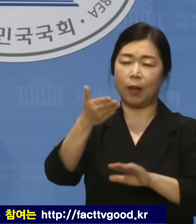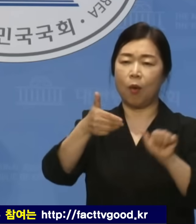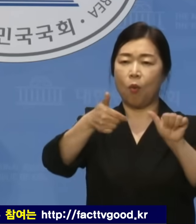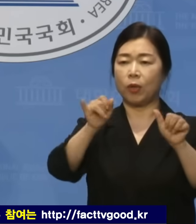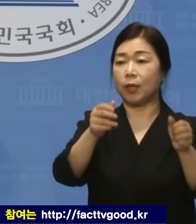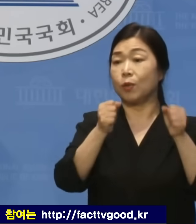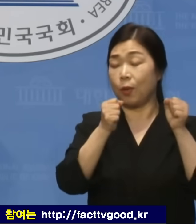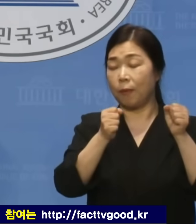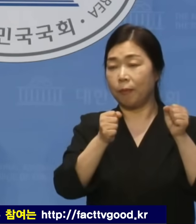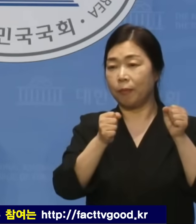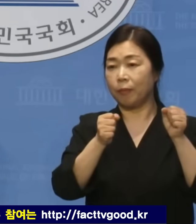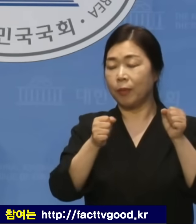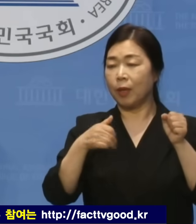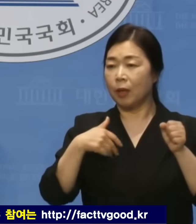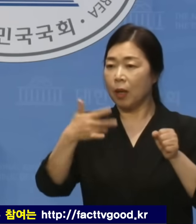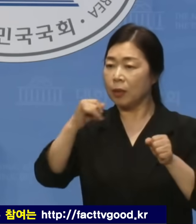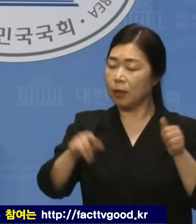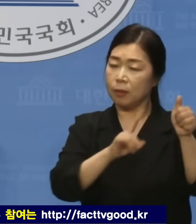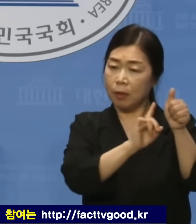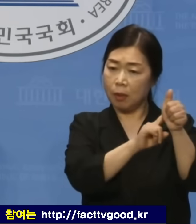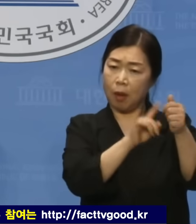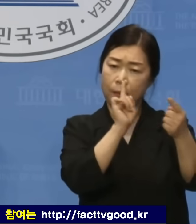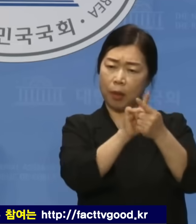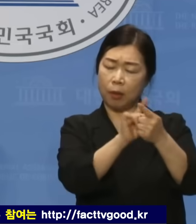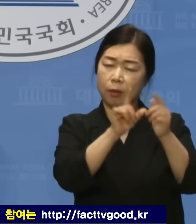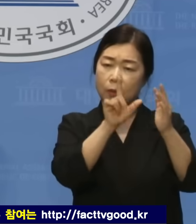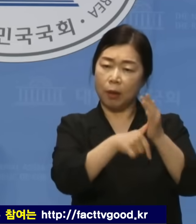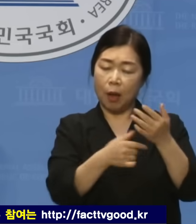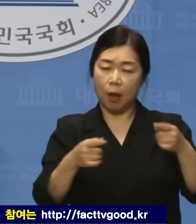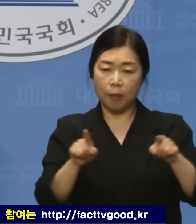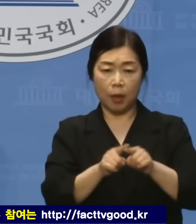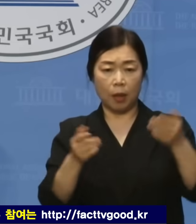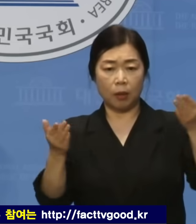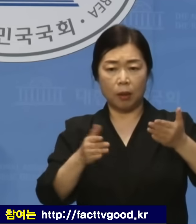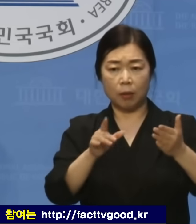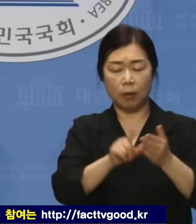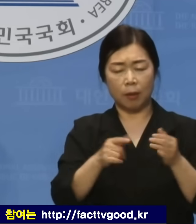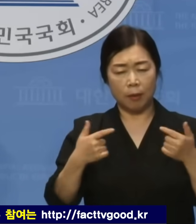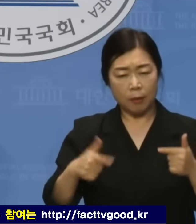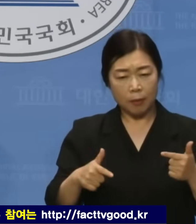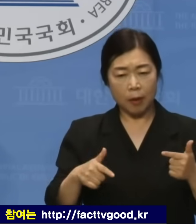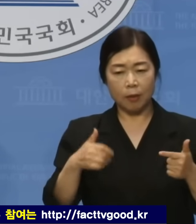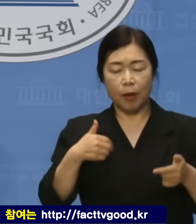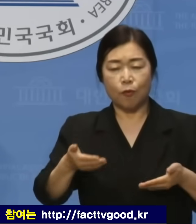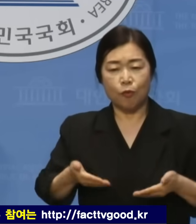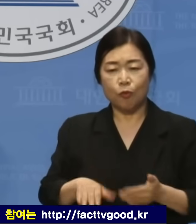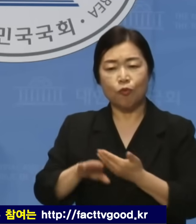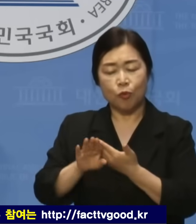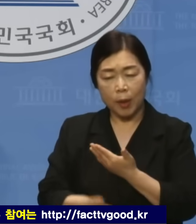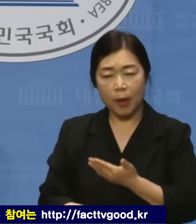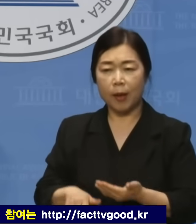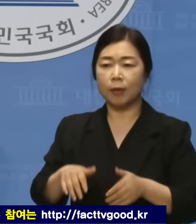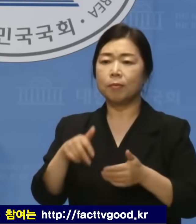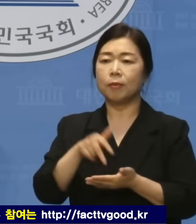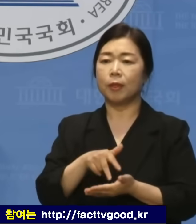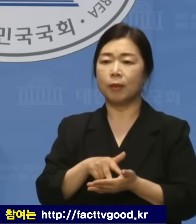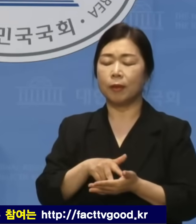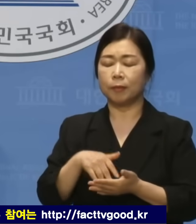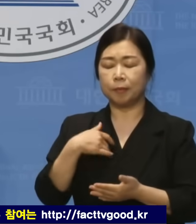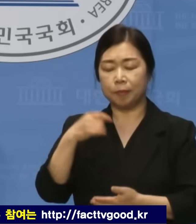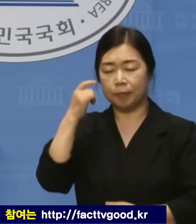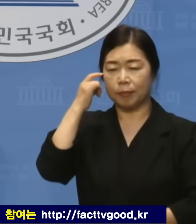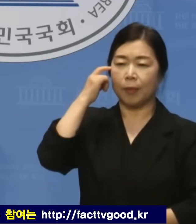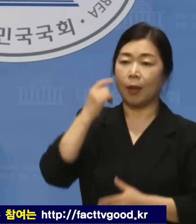졸업생입니다. 전 진 차장을 만날 때마다 함께 근무할 때마다 늘 후생가외란 말이 가장